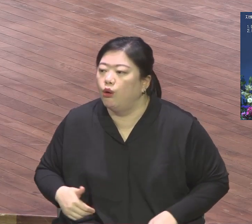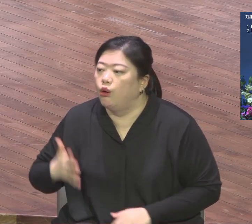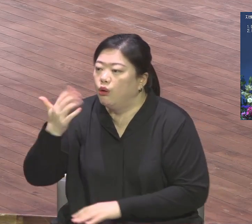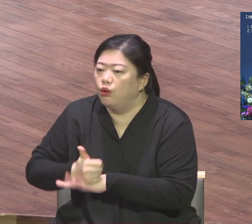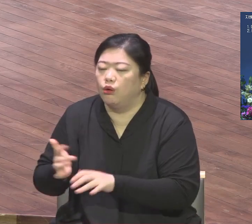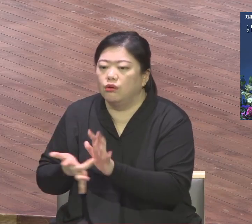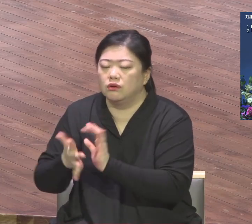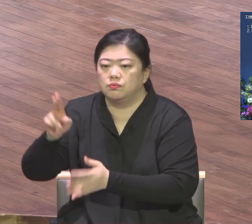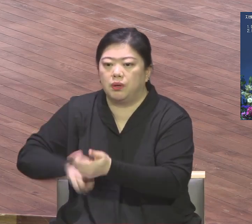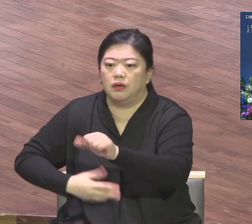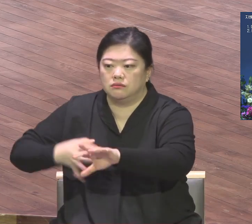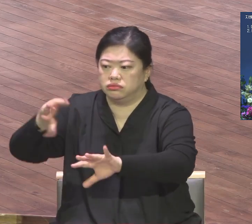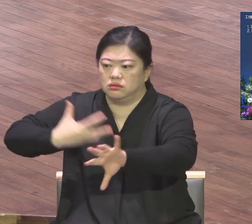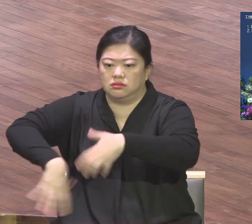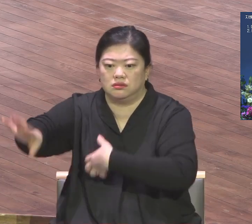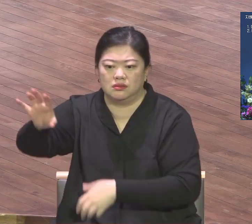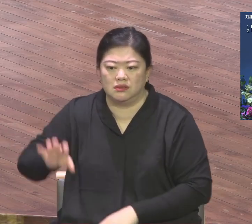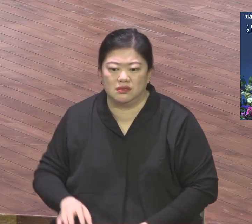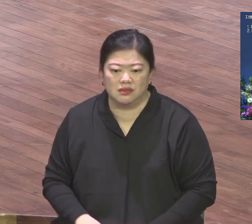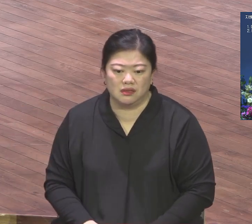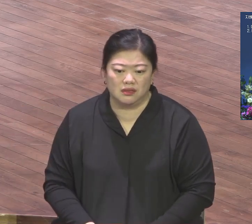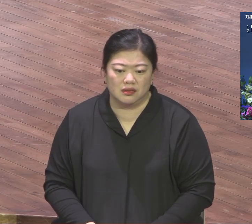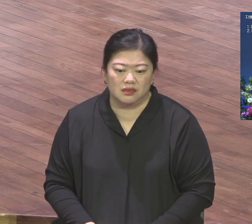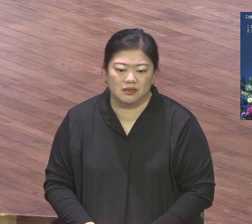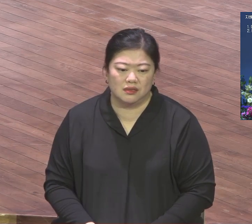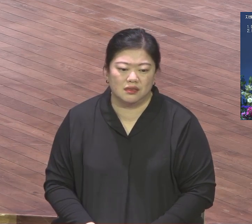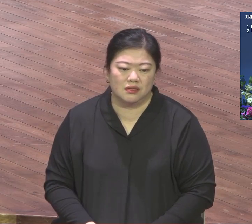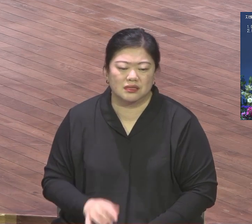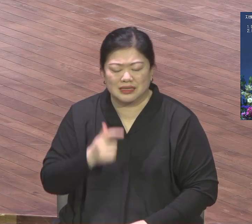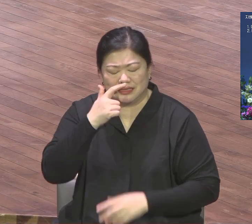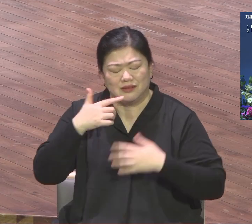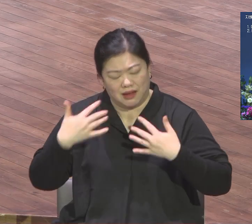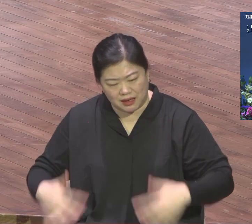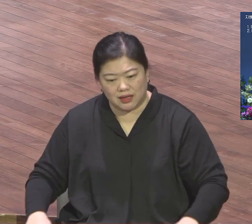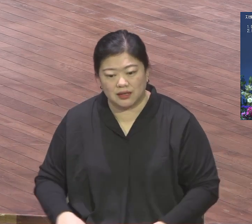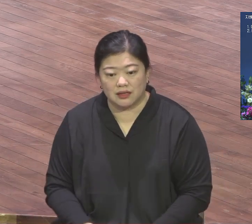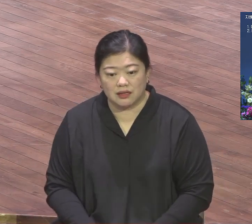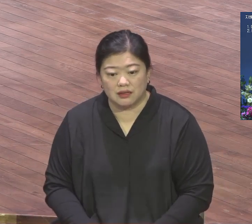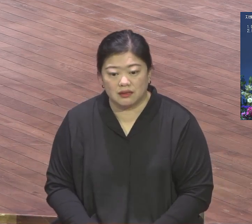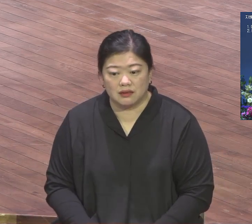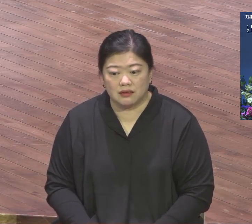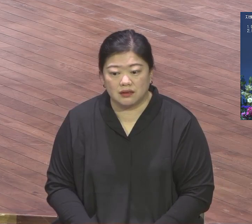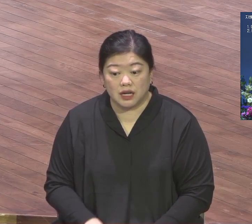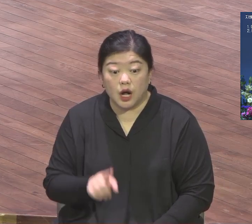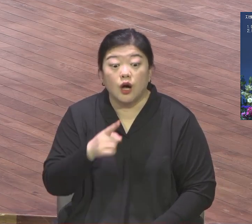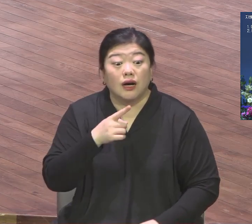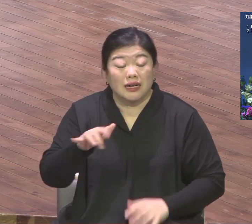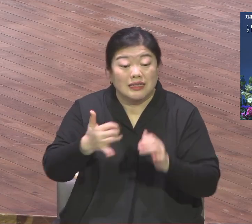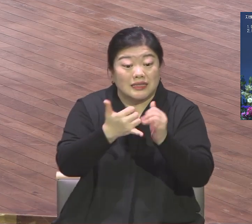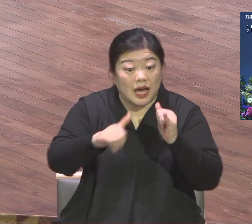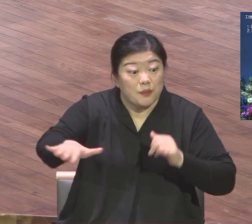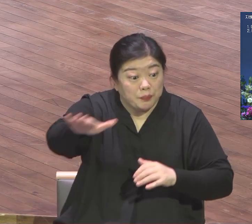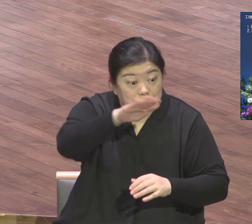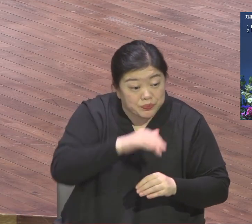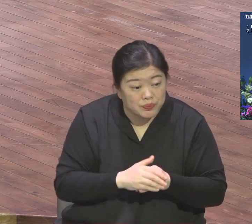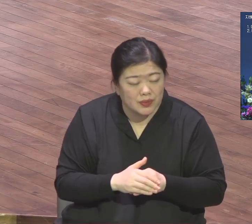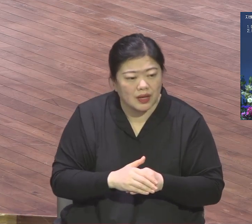많은 생각이 우리에게 찾아오지요. 자연스러운 겁니다. 그 생각이 없으면 그 사람이